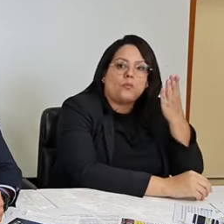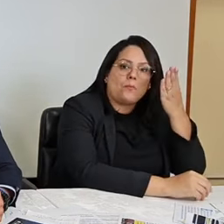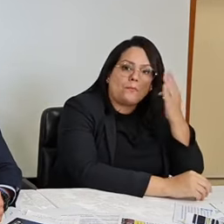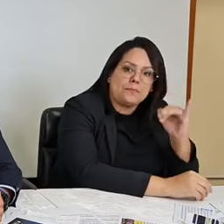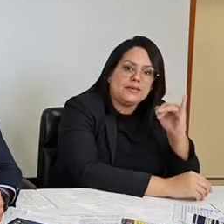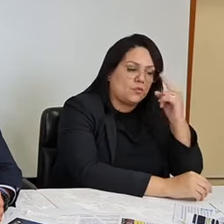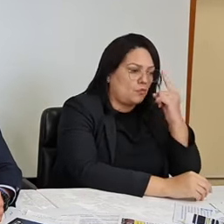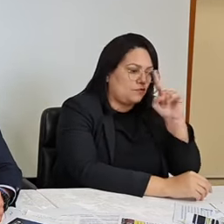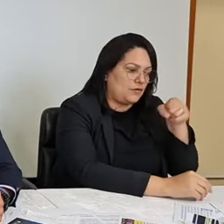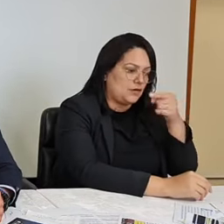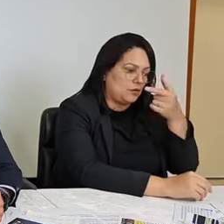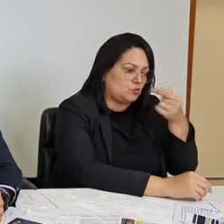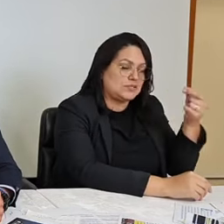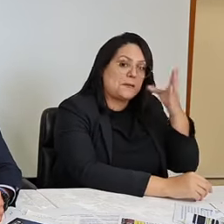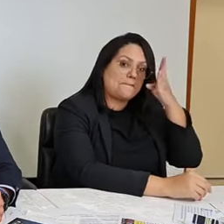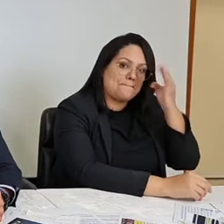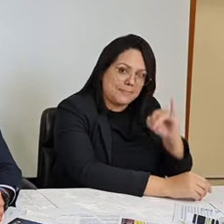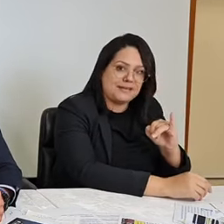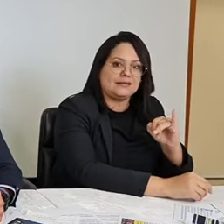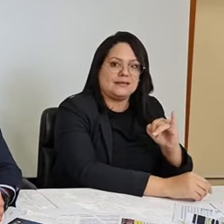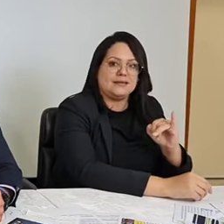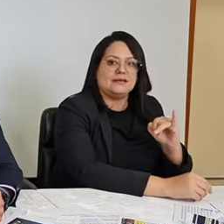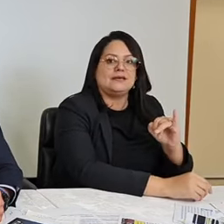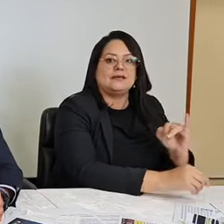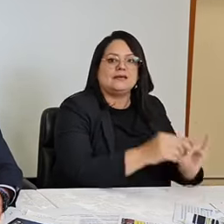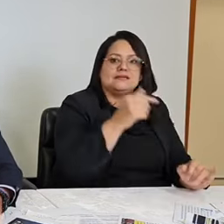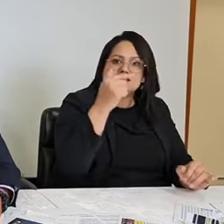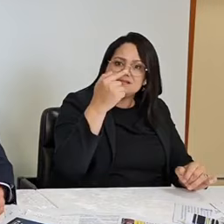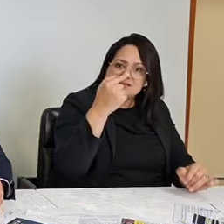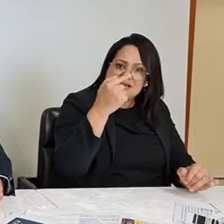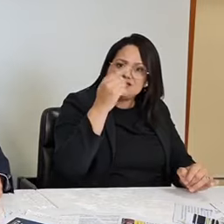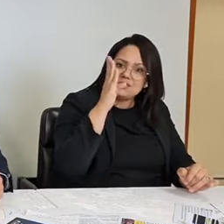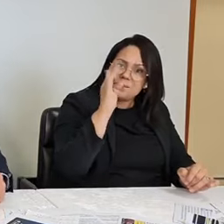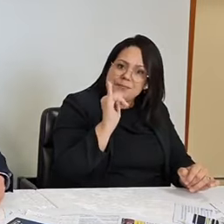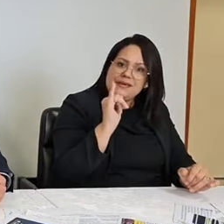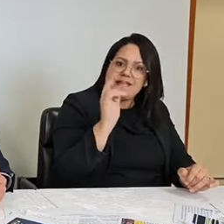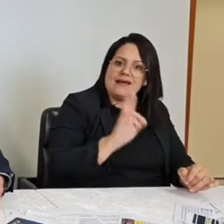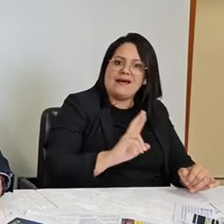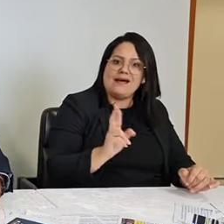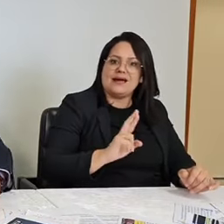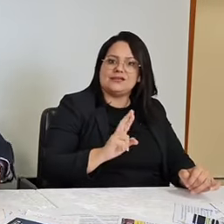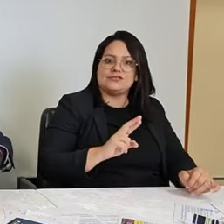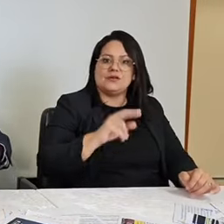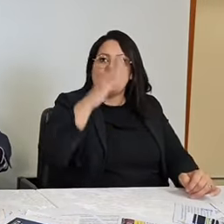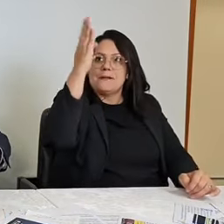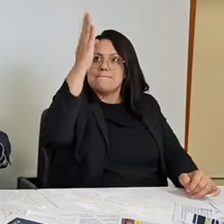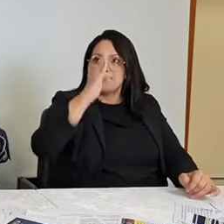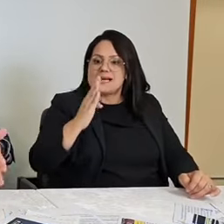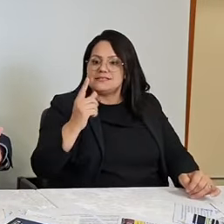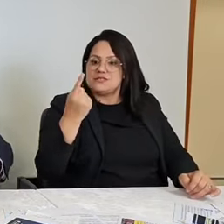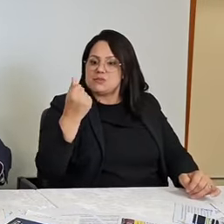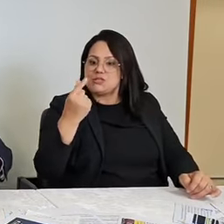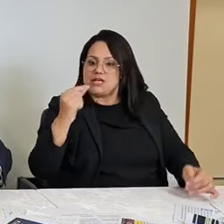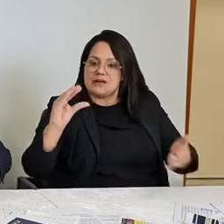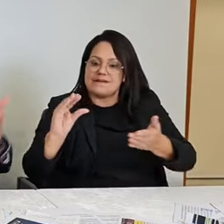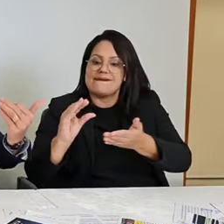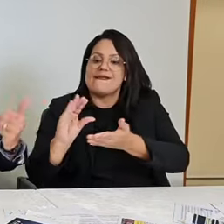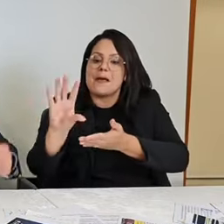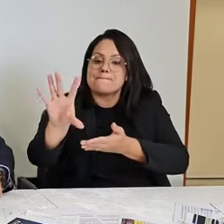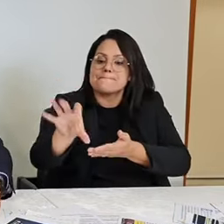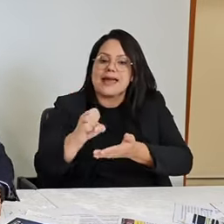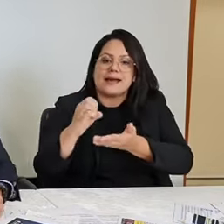US$1.2 bilhão, aproximadamente aí 7 bilhões de reais. Esse é o investimento em saneamento básico dos governos Lula, né, e